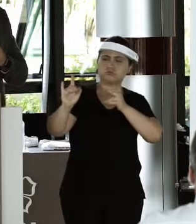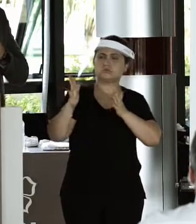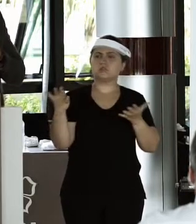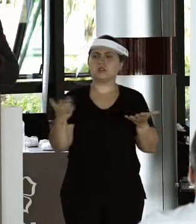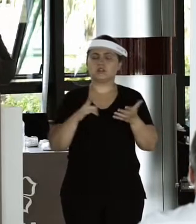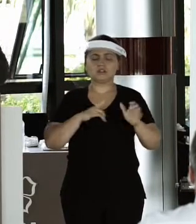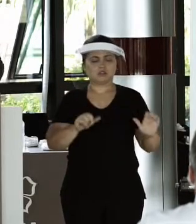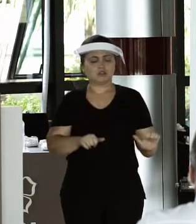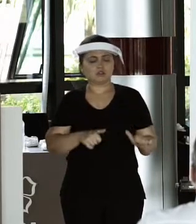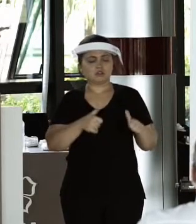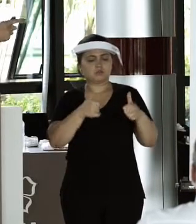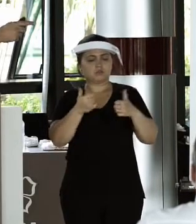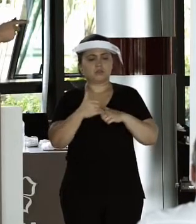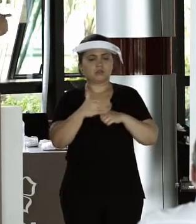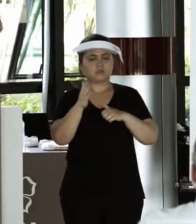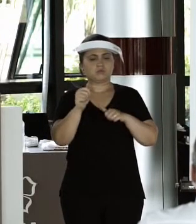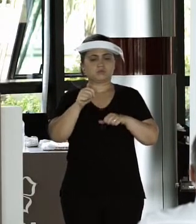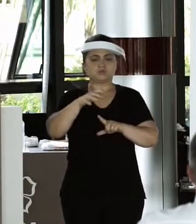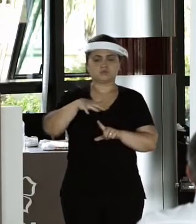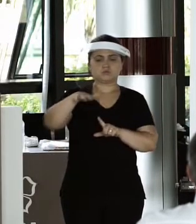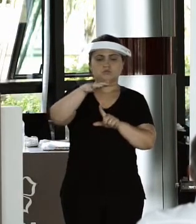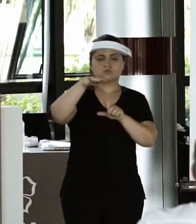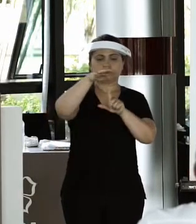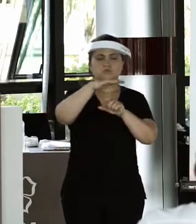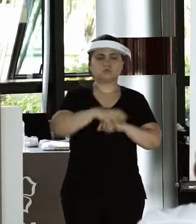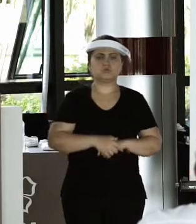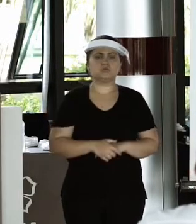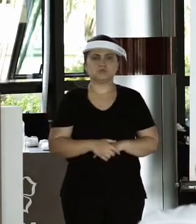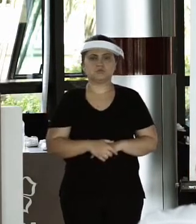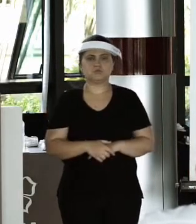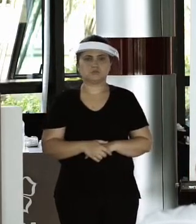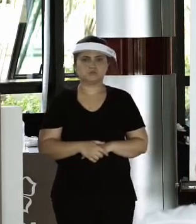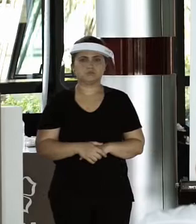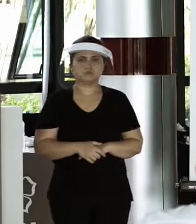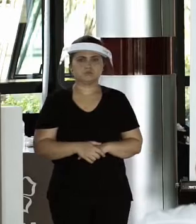ela tem melhorado cada vez mais com os drones. Você dá o play para a gente, por favor?